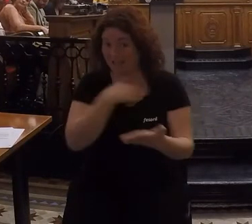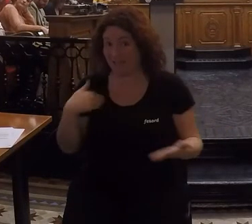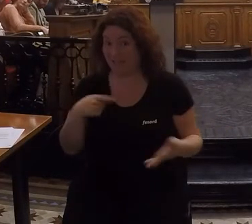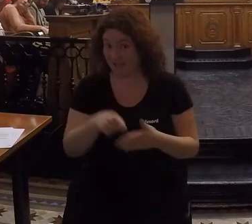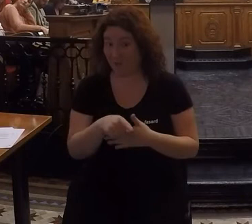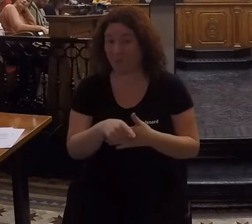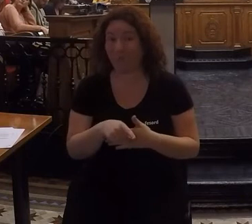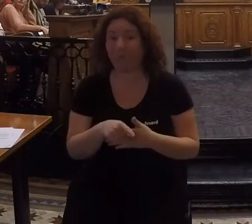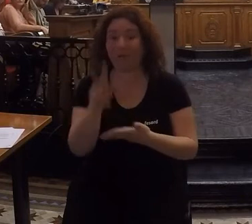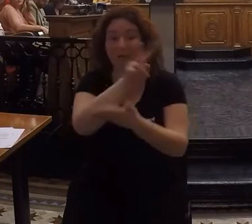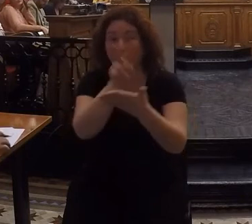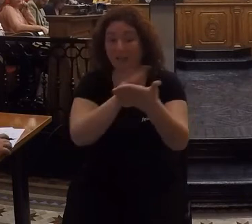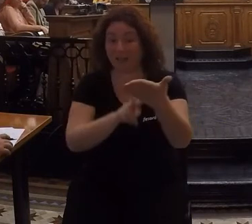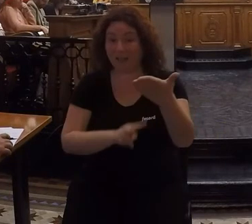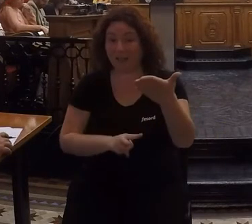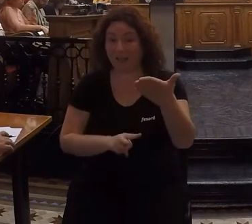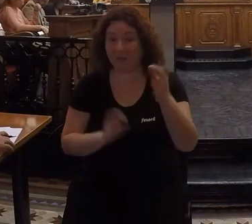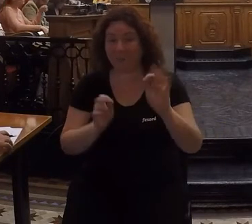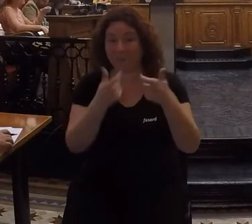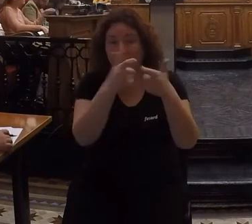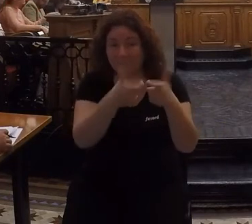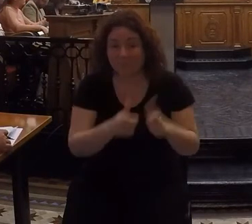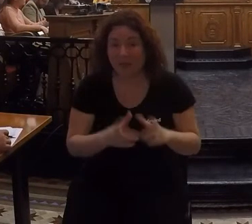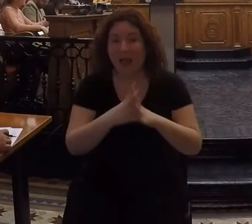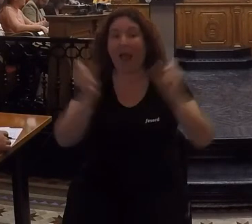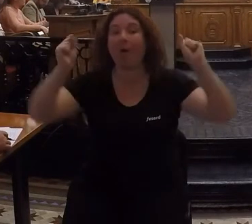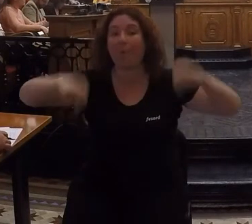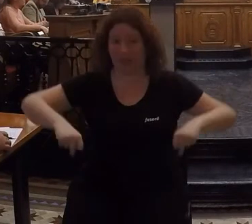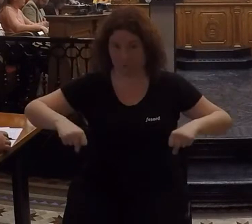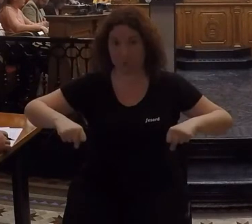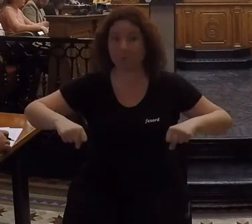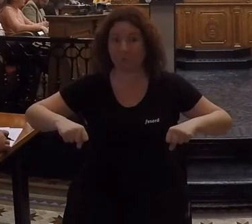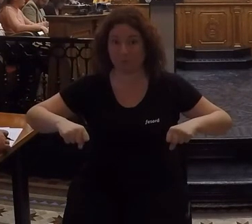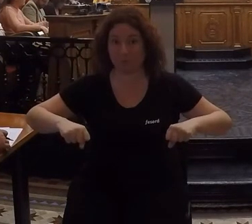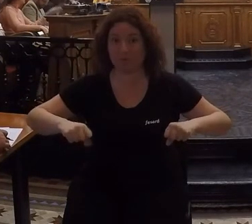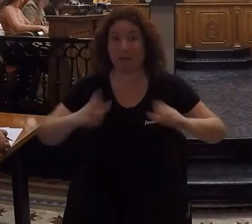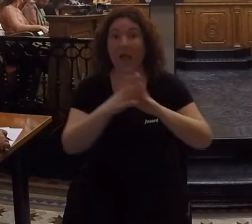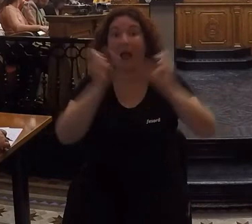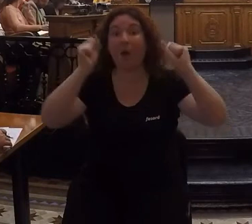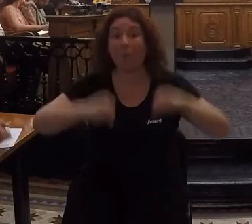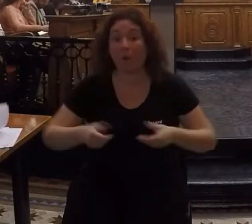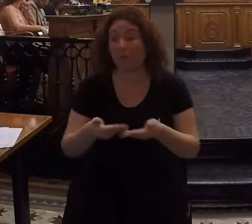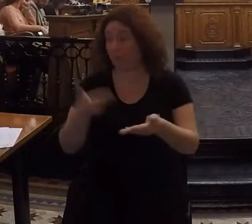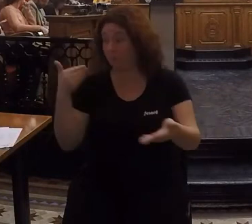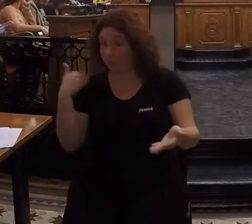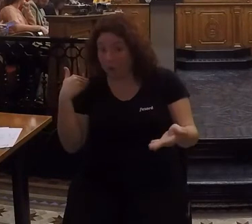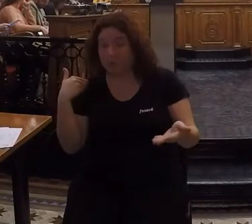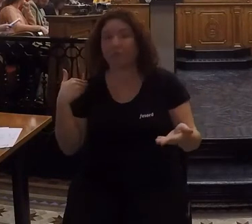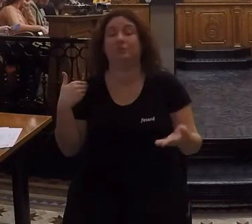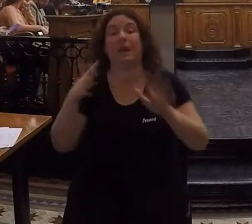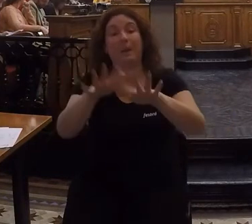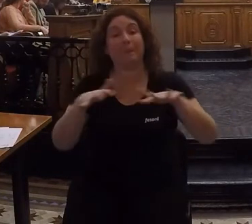momentito, el extracto de los acuerdos del pleno ordinario del mes de